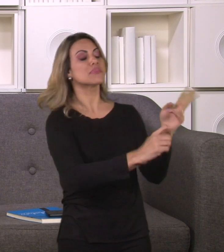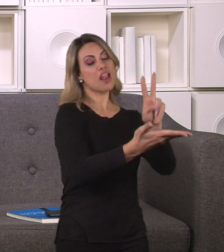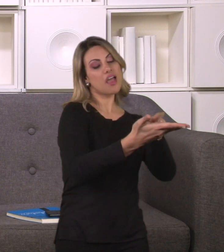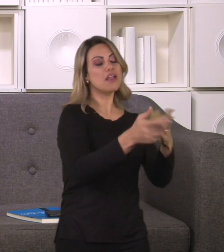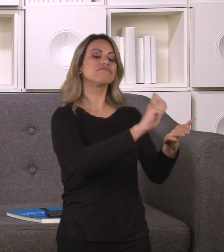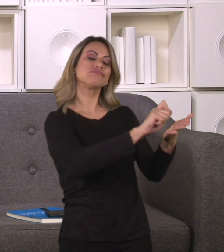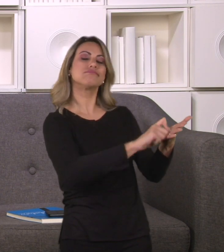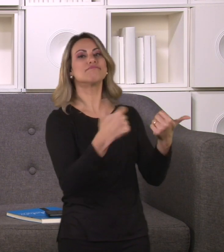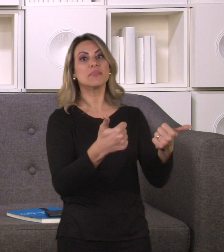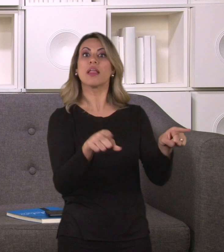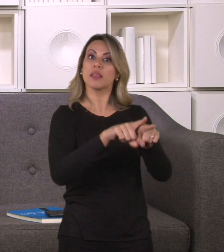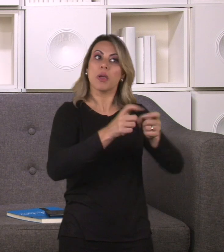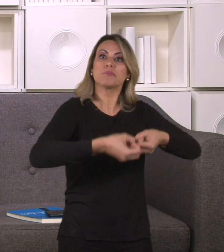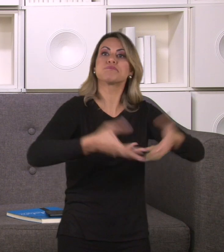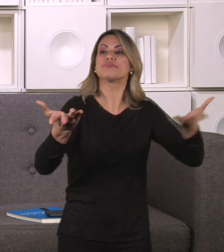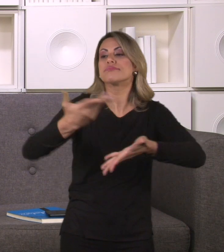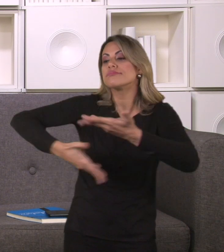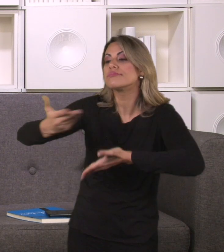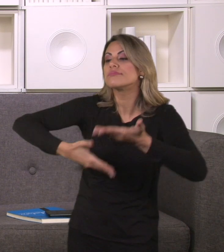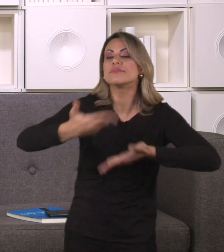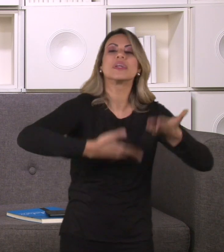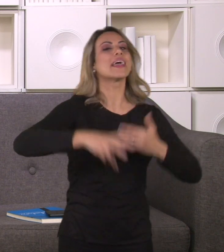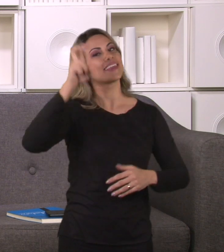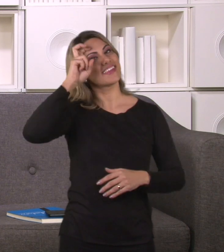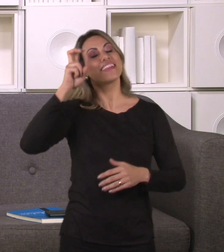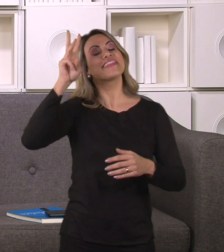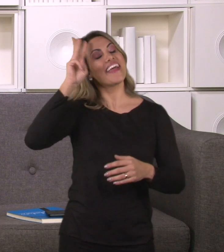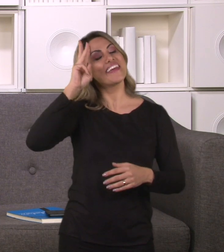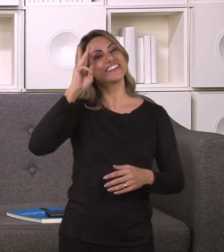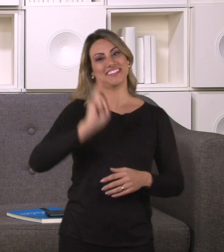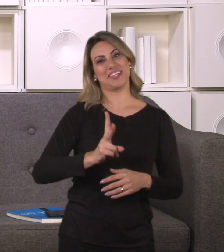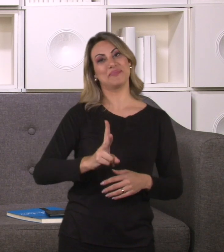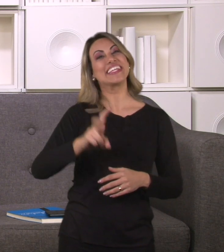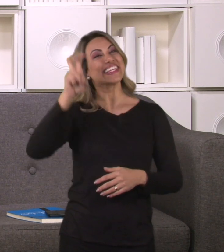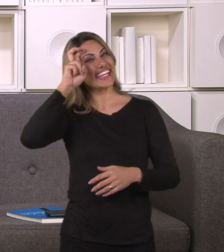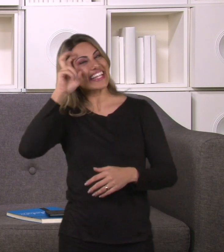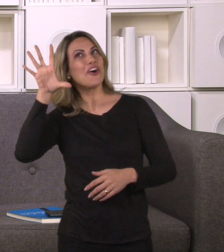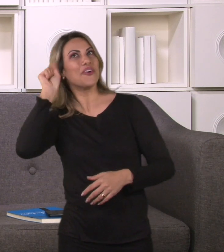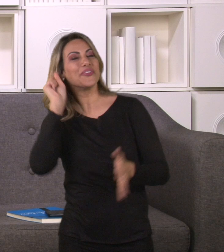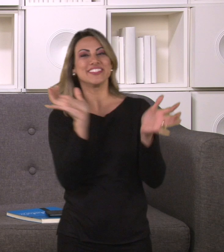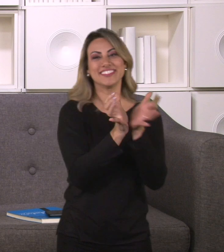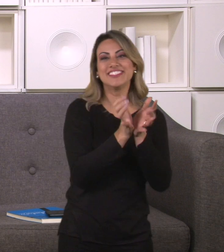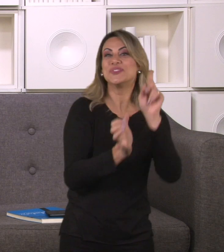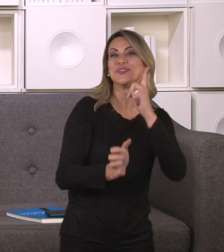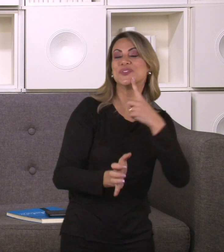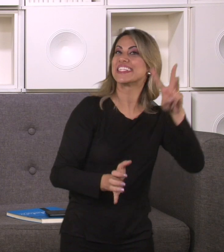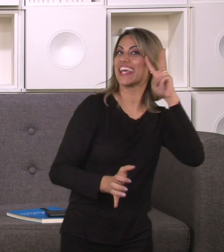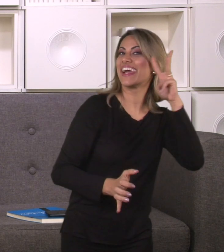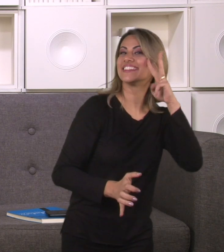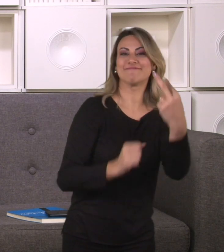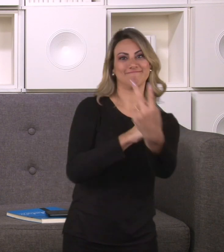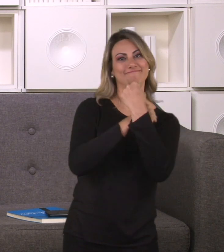quem você tem se reunido cada quinta-feira. É sempre bom estar aqui e hoje nós vamos